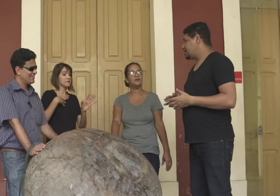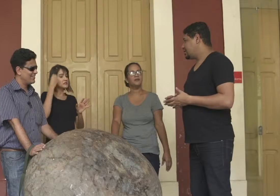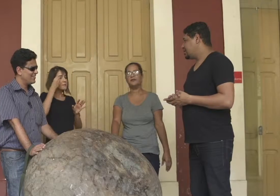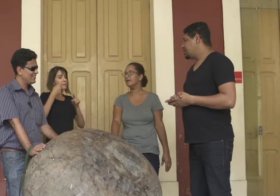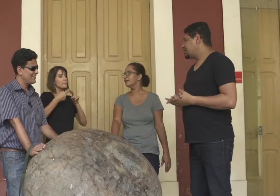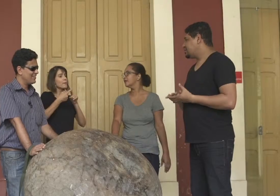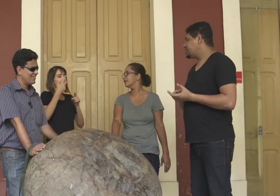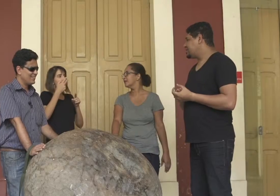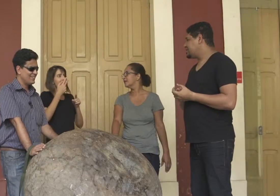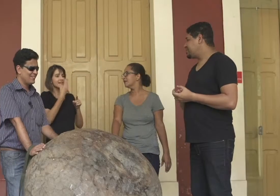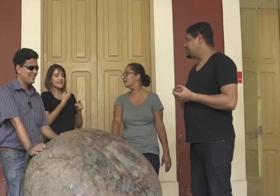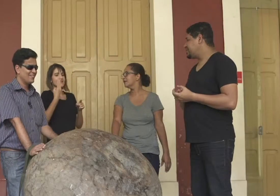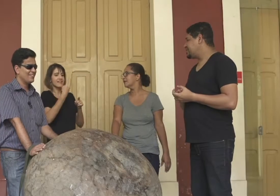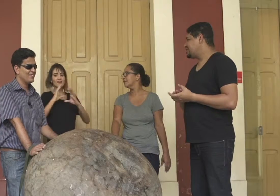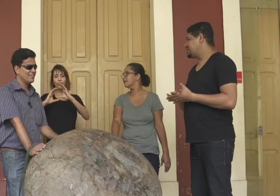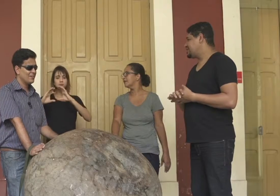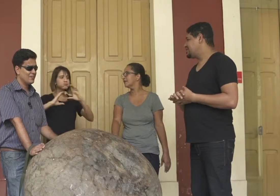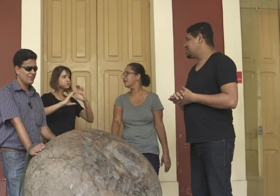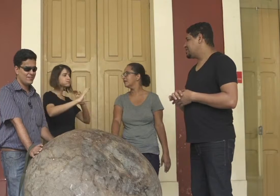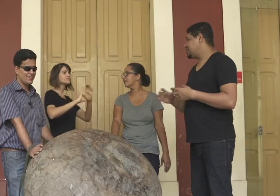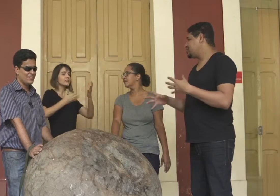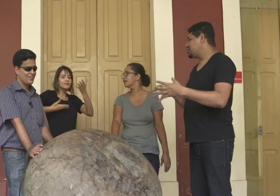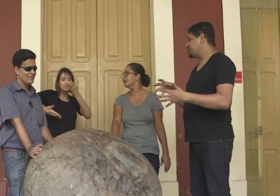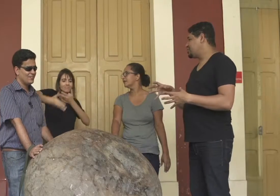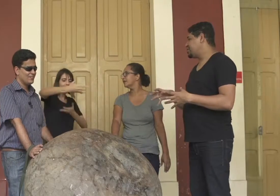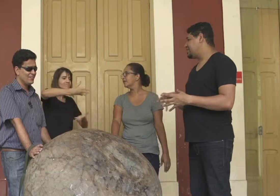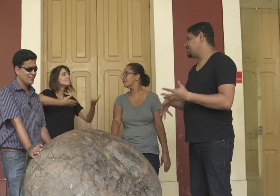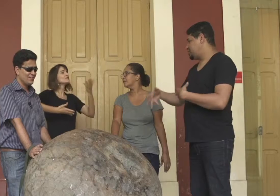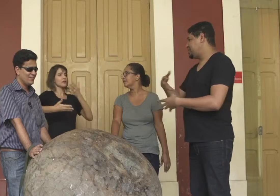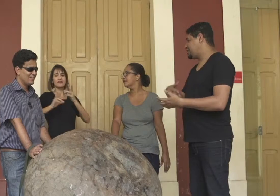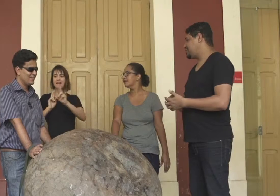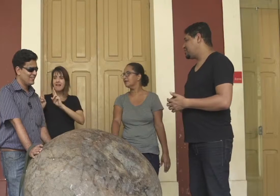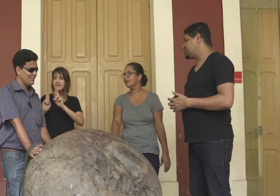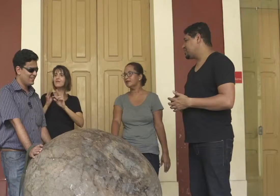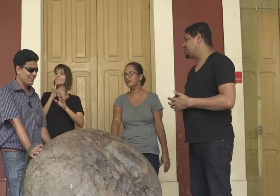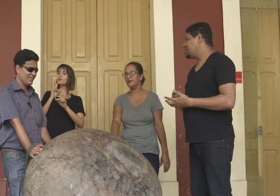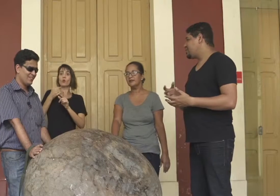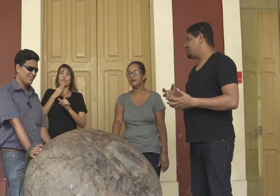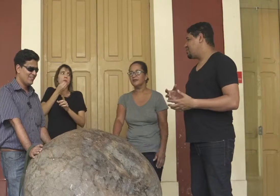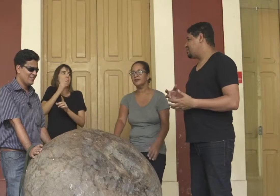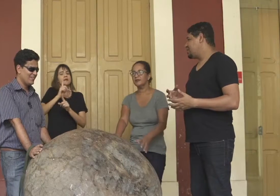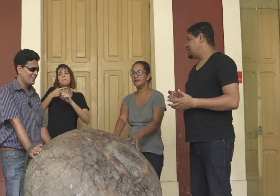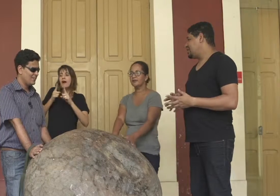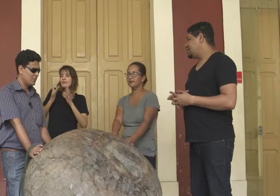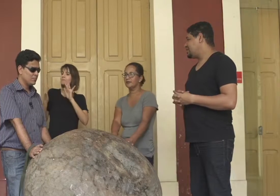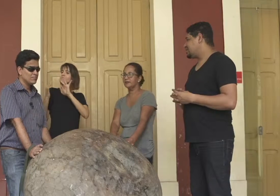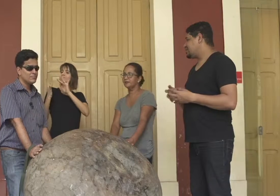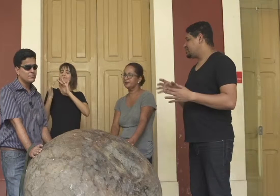Então a experiência Parecia que nós três Estávamos nos comunicando Nos relacionando Ao mesmo tempo Com a bola Então a gente